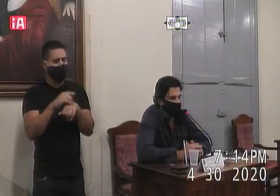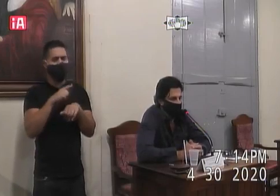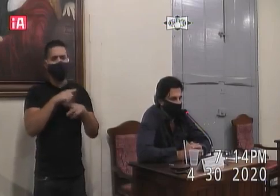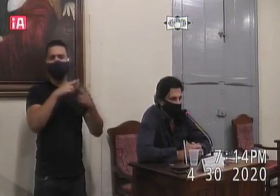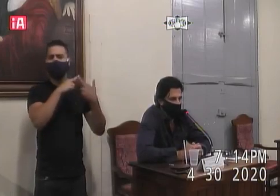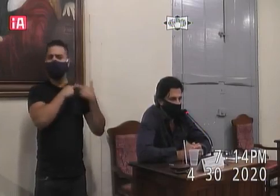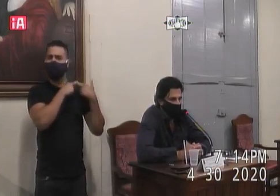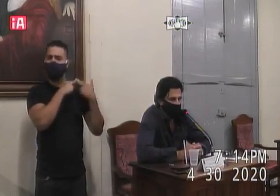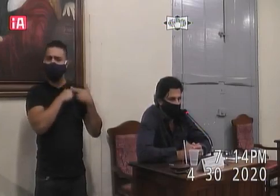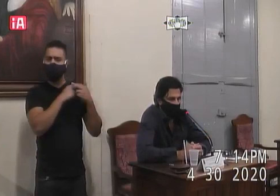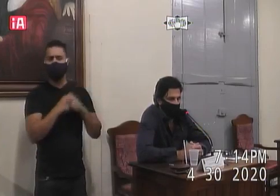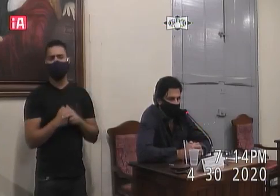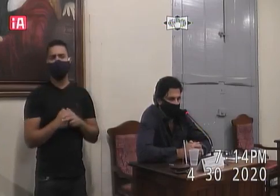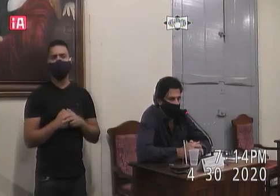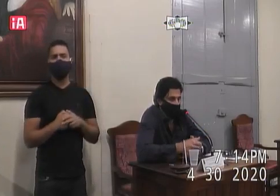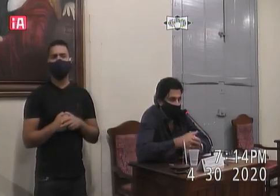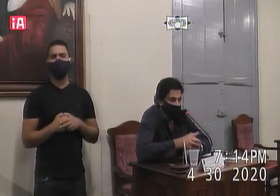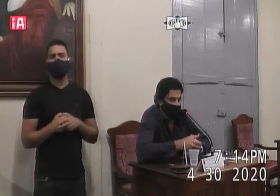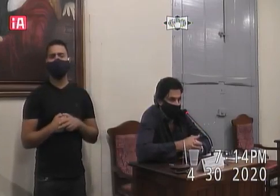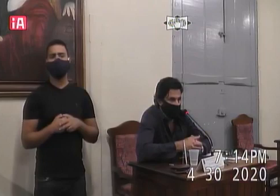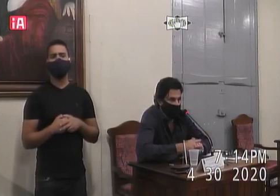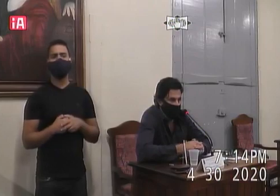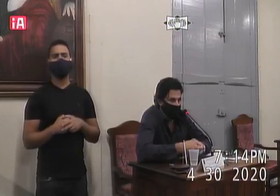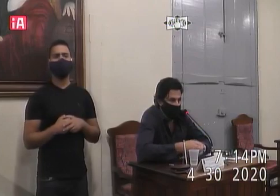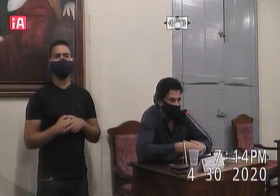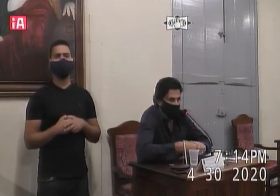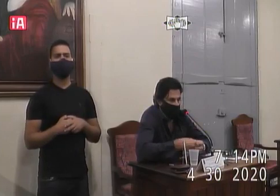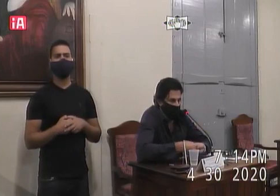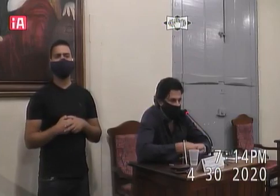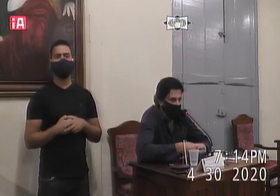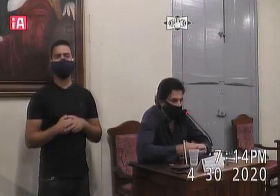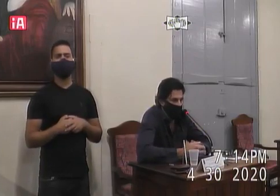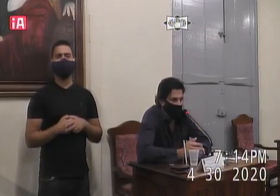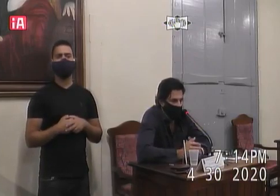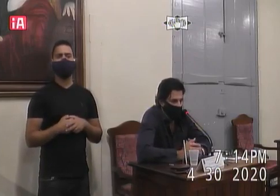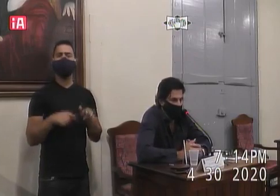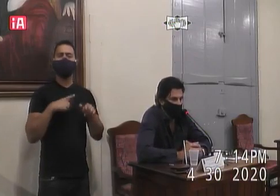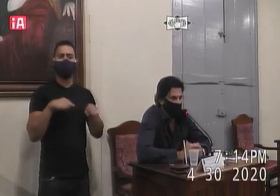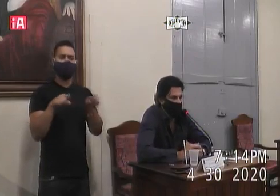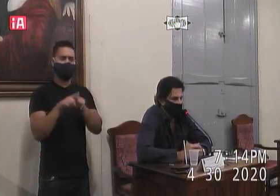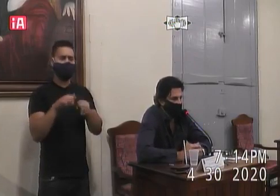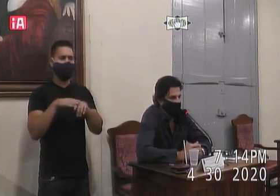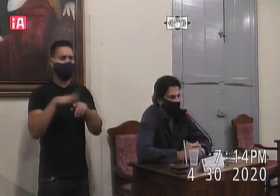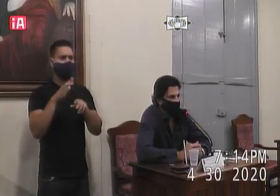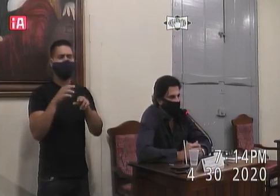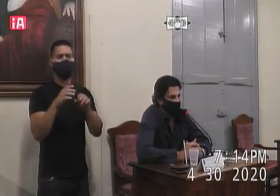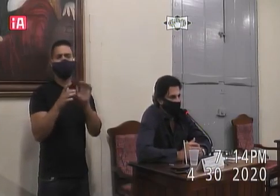responsabilidade, com mais segurança